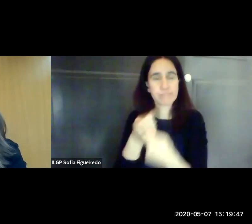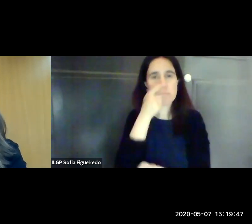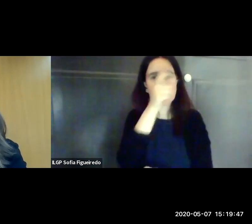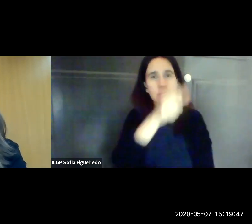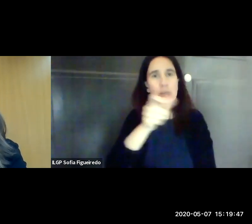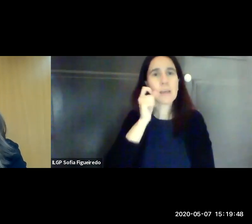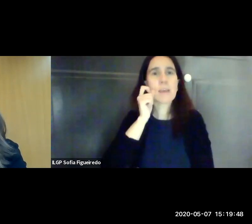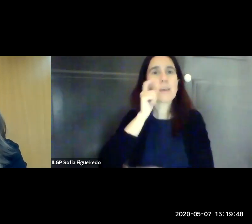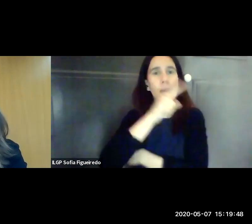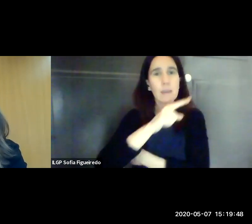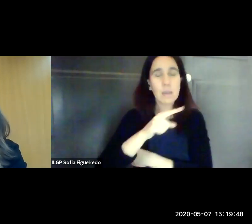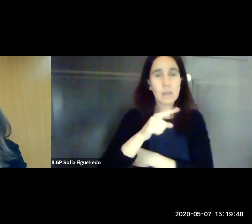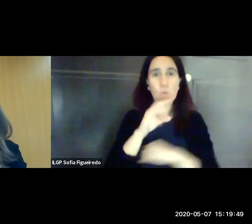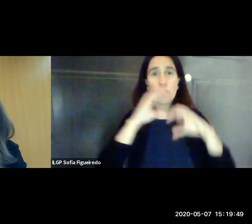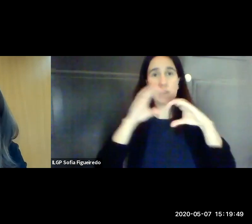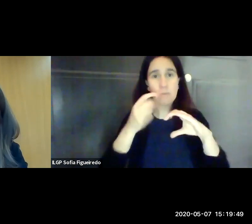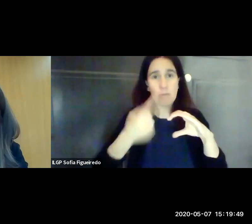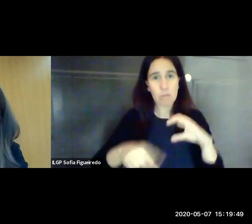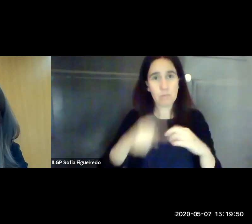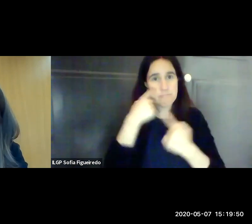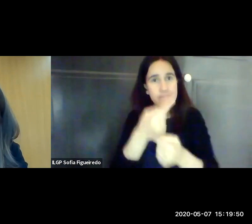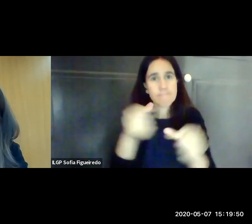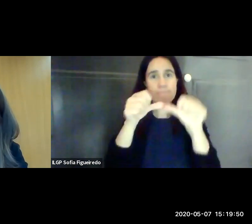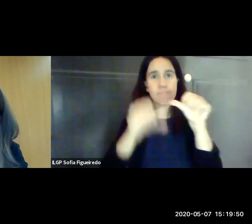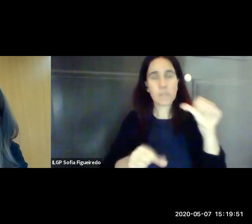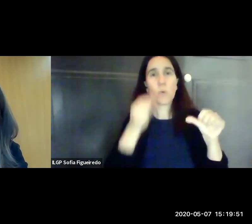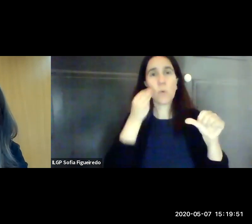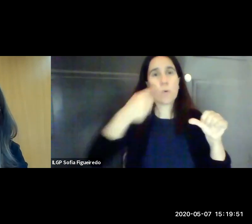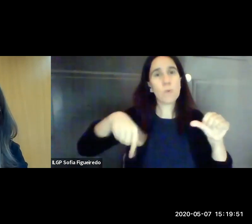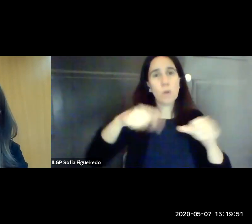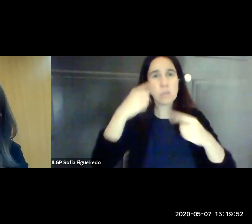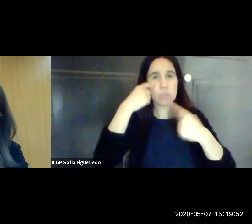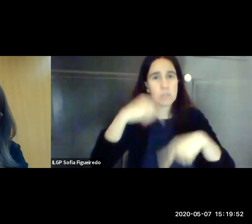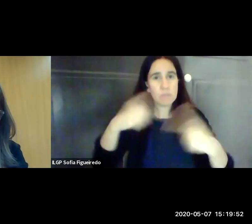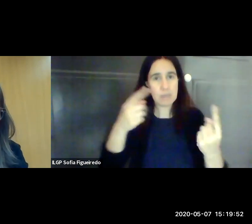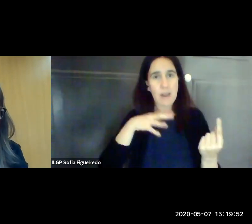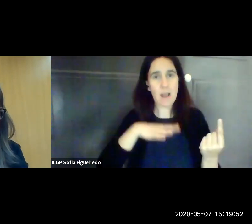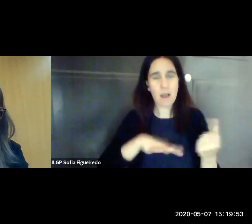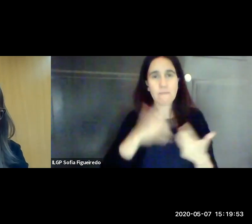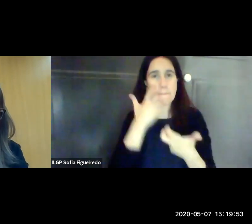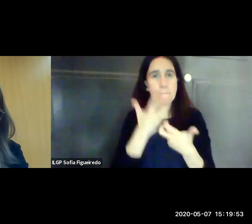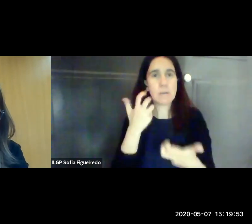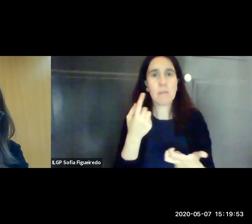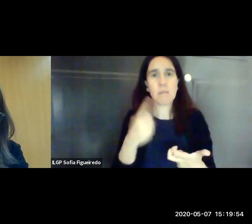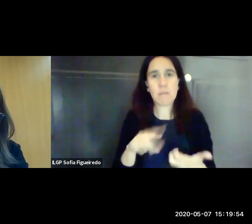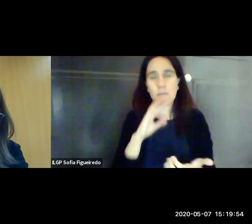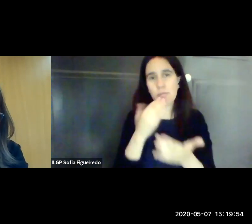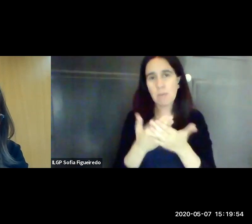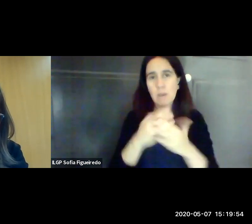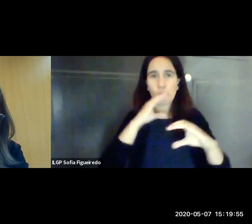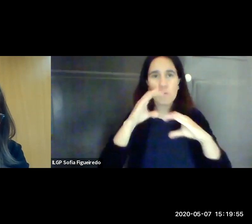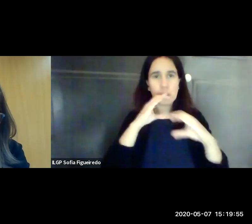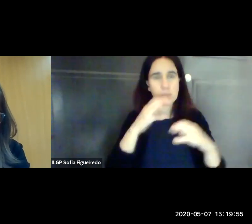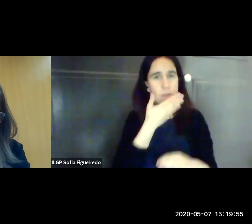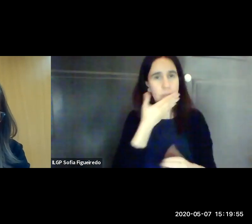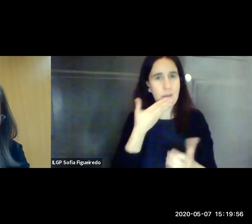escolher quem comunica a mensagem da forma como a queremos transmitir é relevante para termos uma comunicação